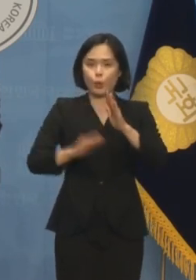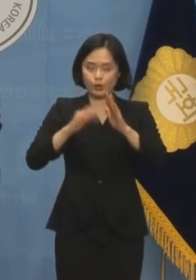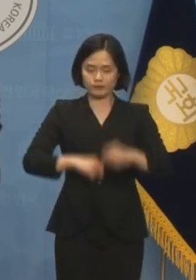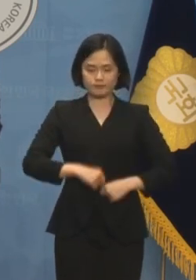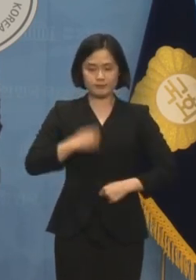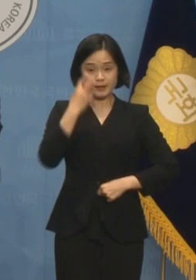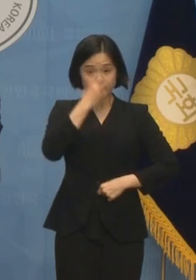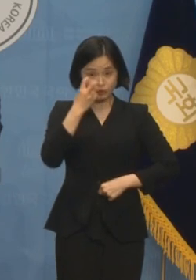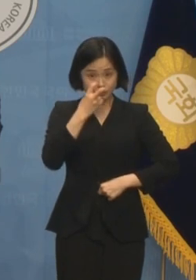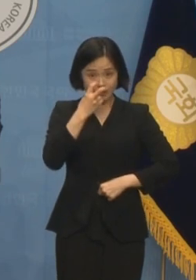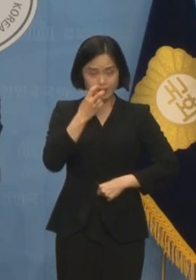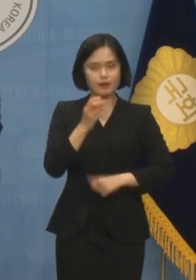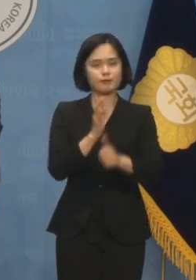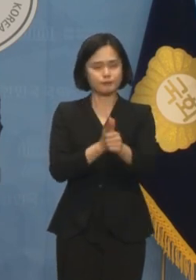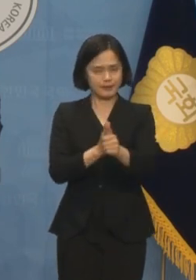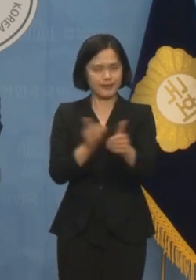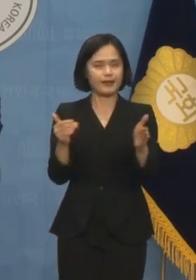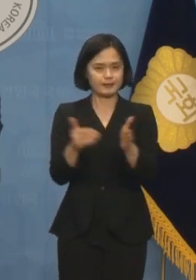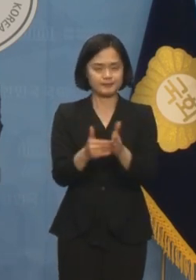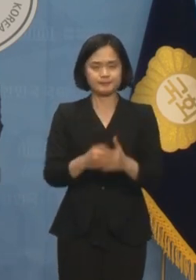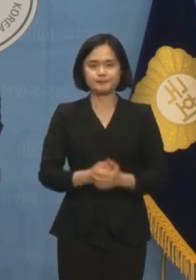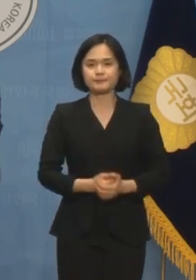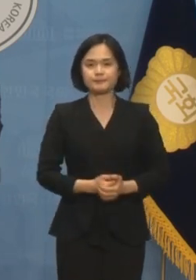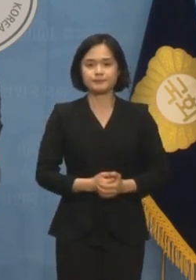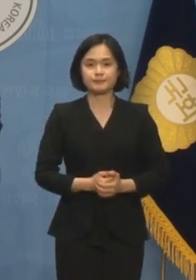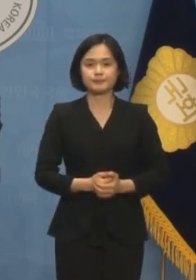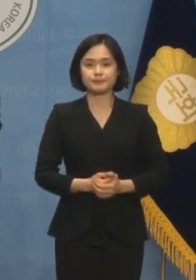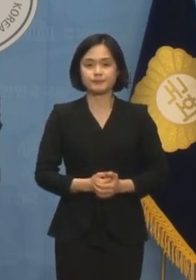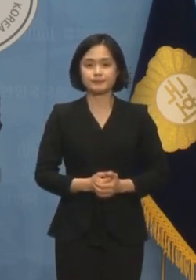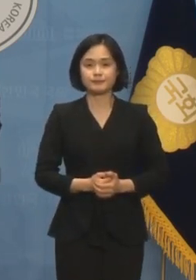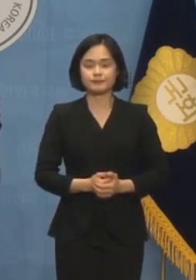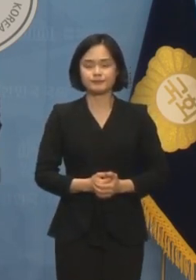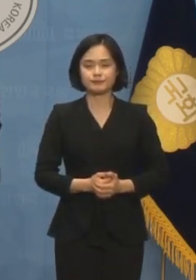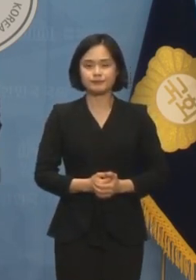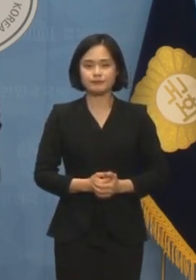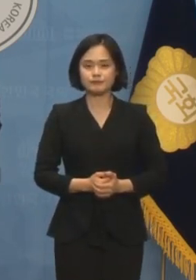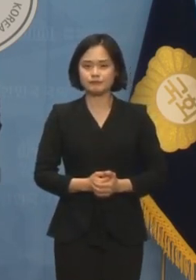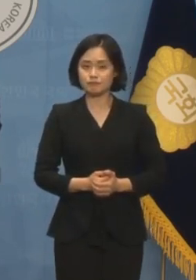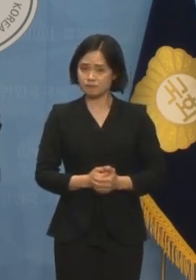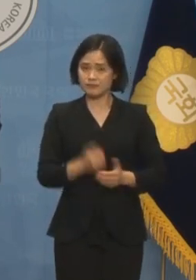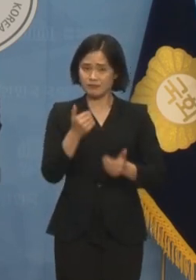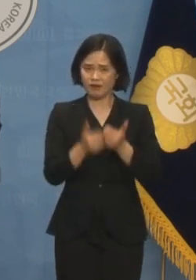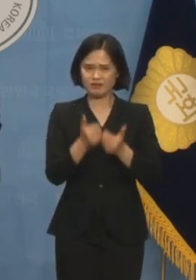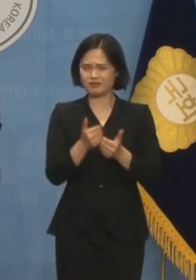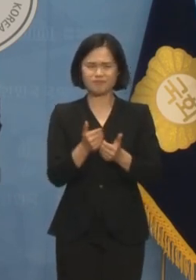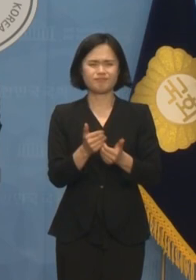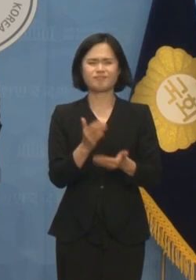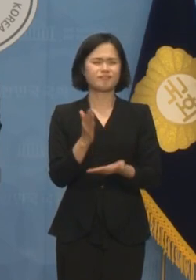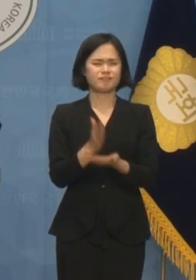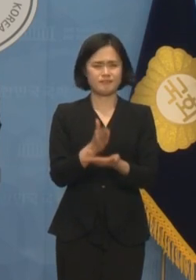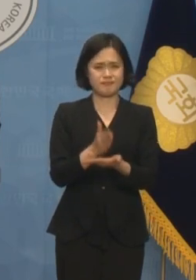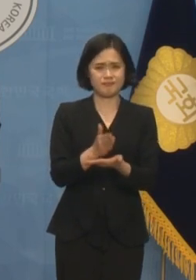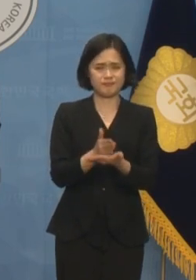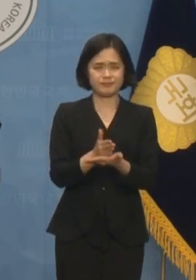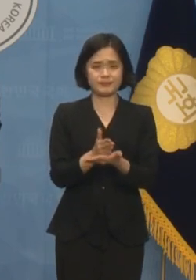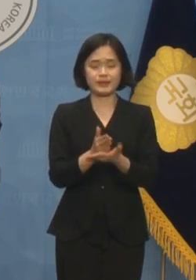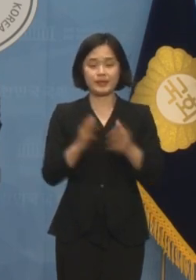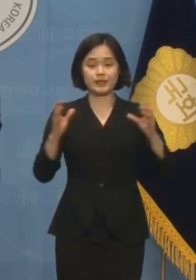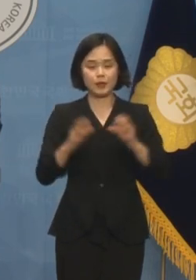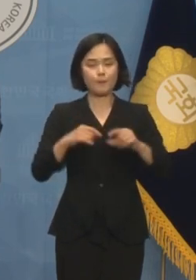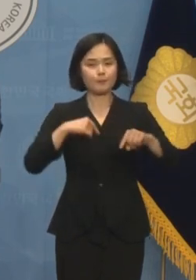협조의 뜻을 구했습니다. 이제는 갈등이 아닌 협치, 정쟁이